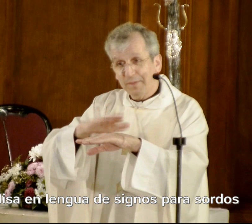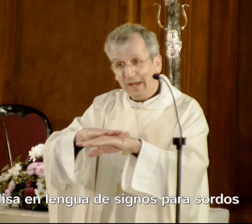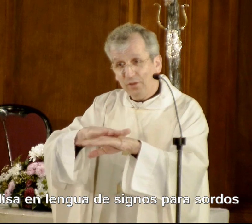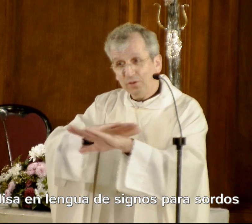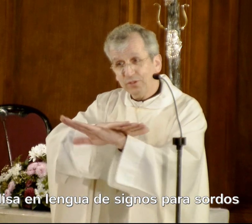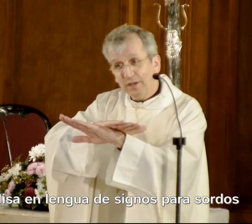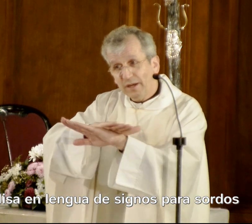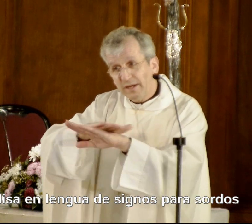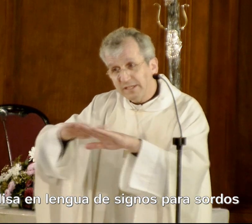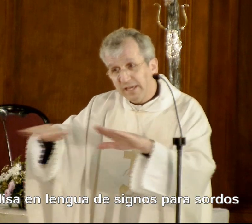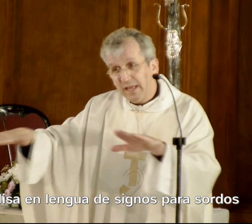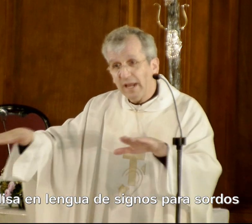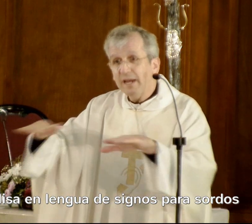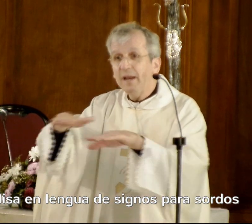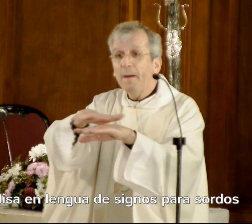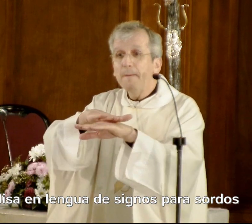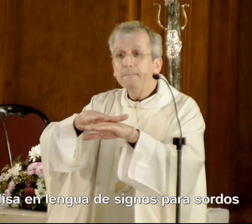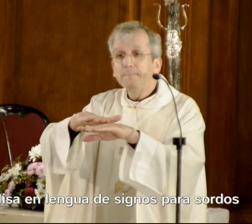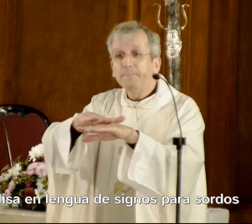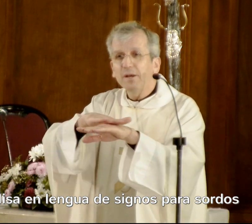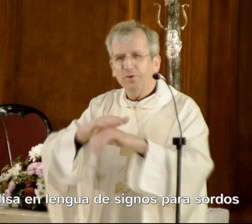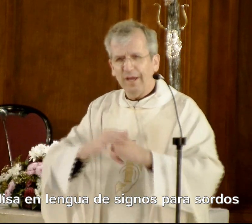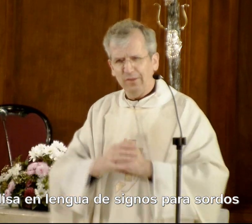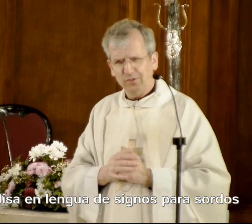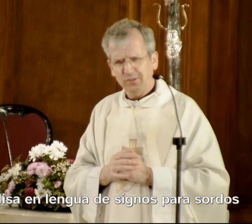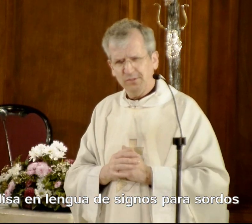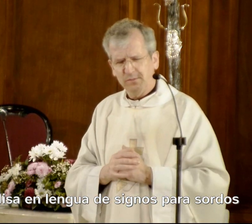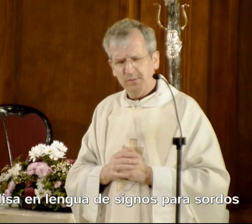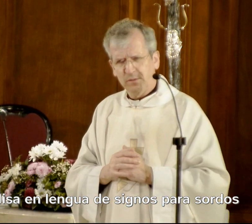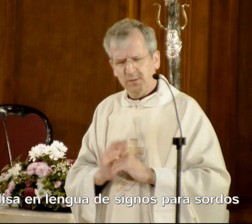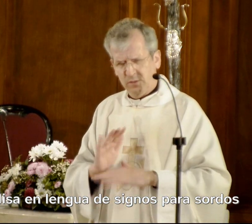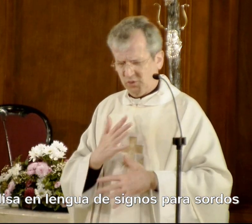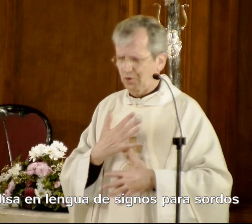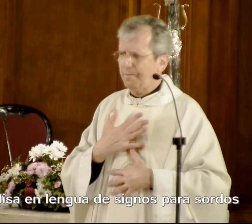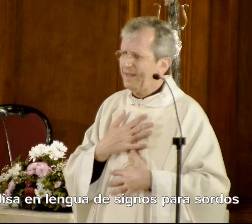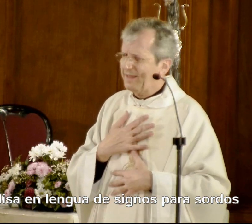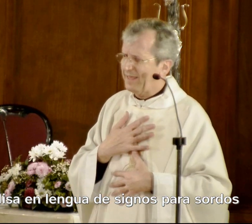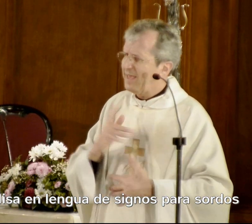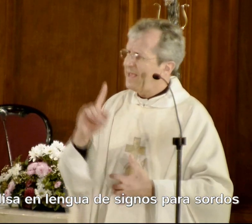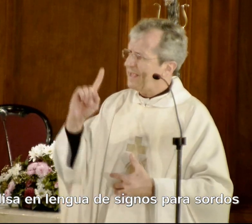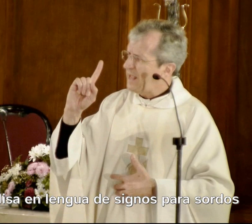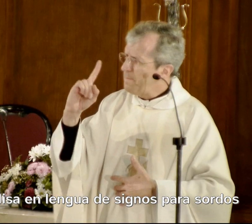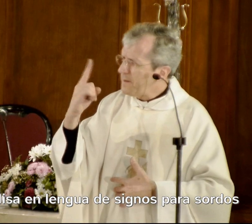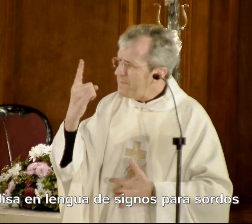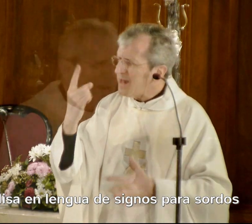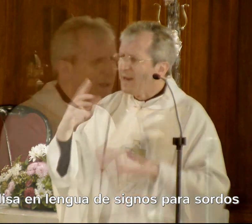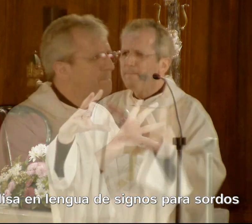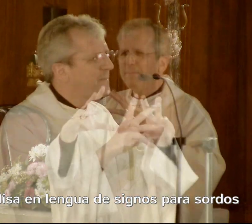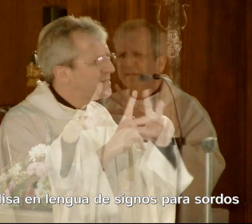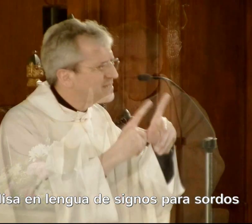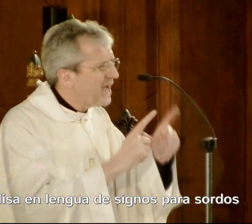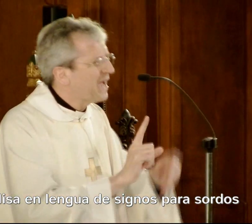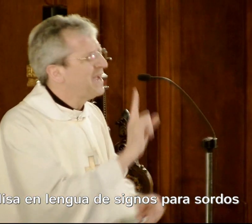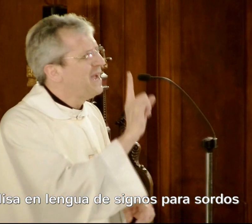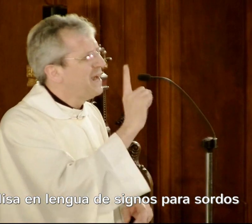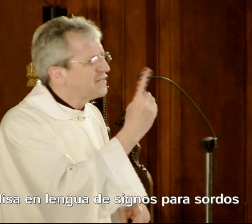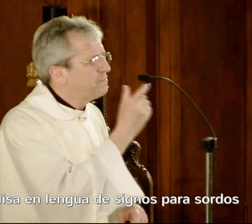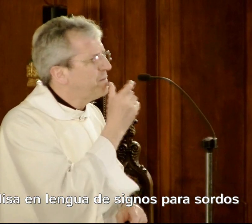pecados, les quedarán perdonados. Sorprende que el primer mensaje, las